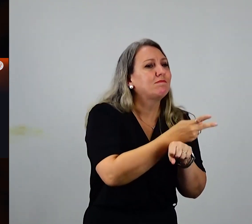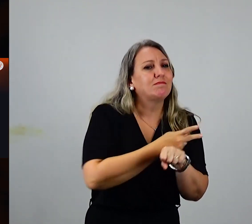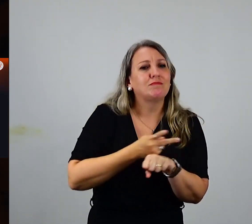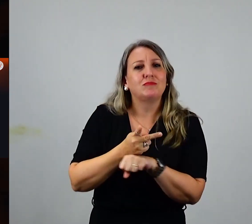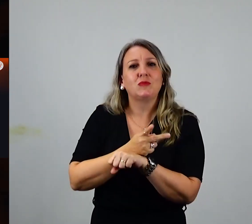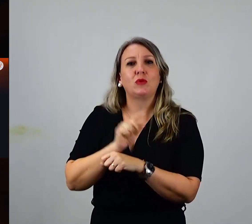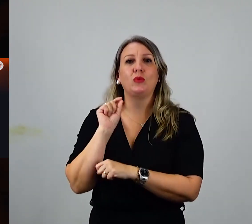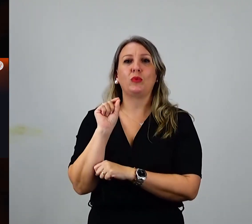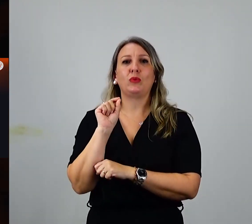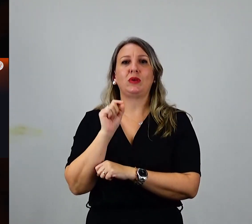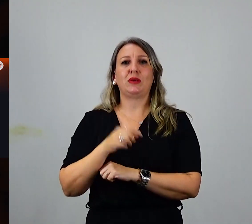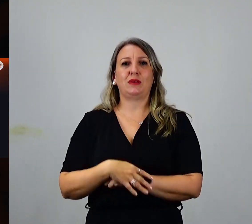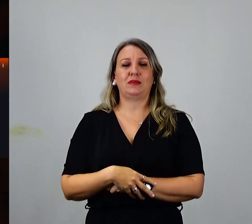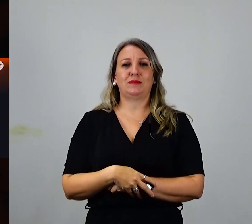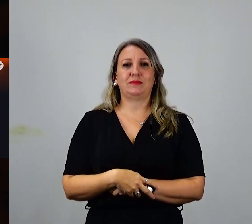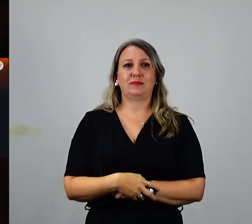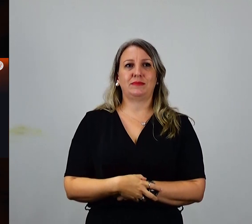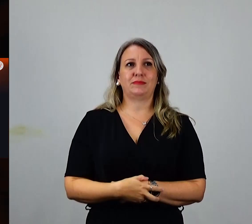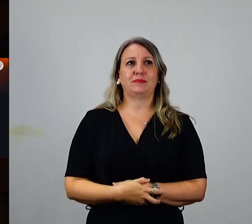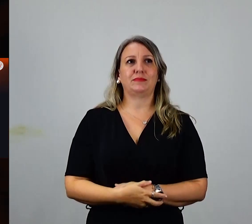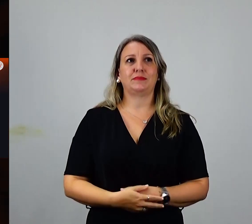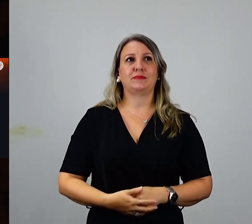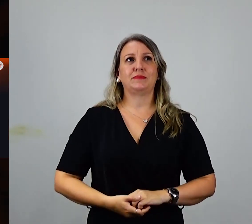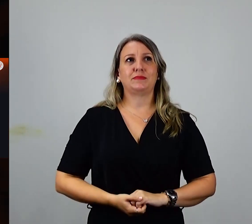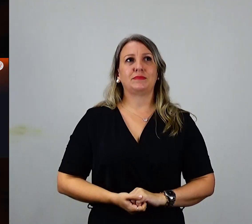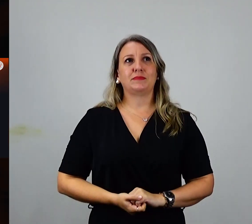com você. Próximo slide.